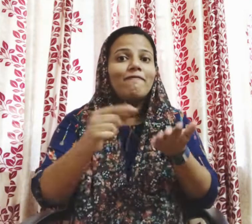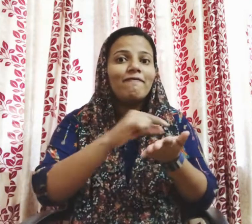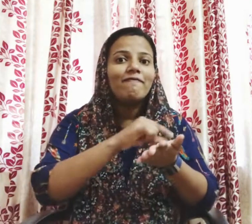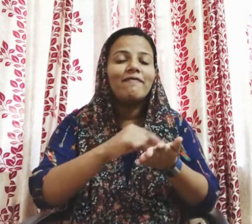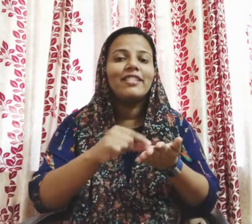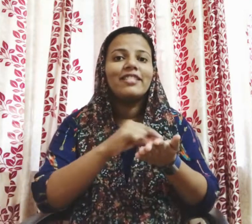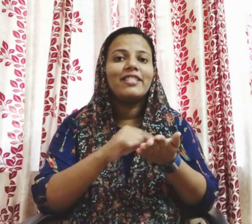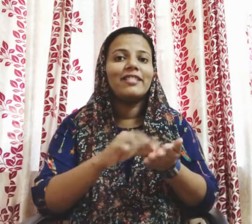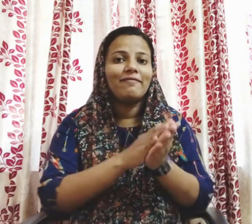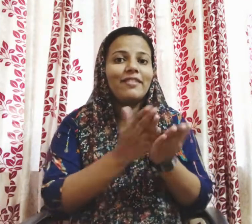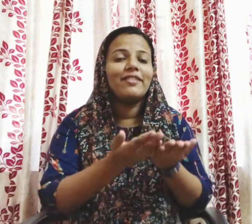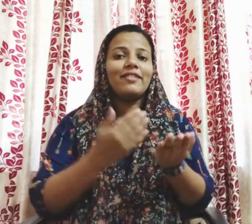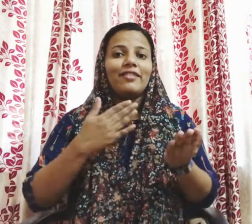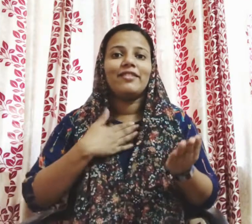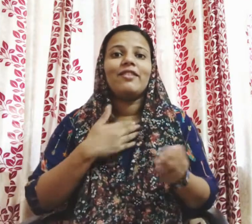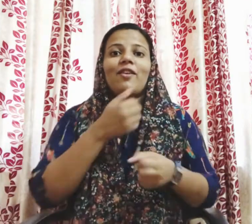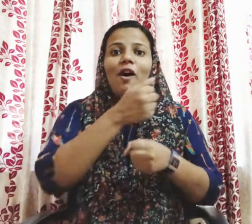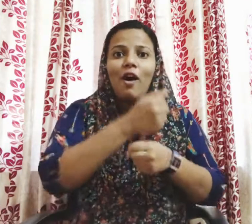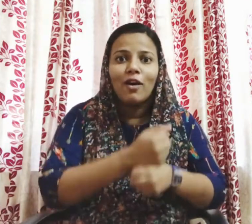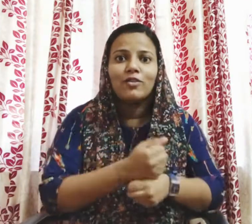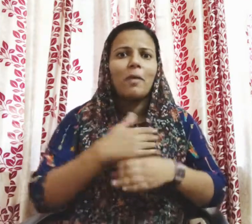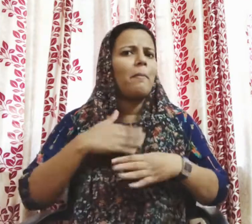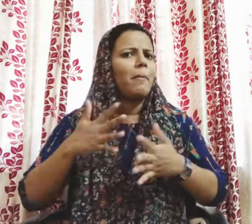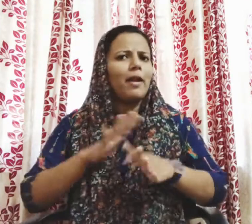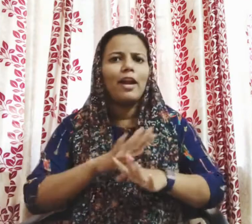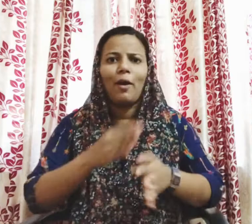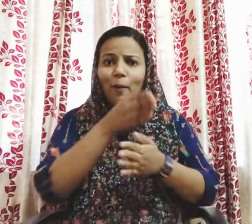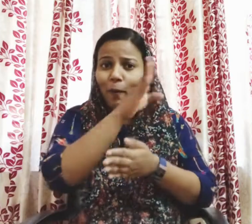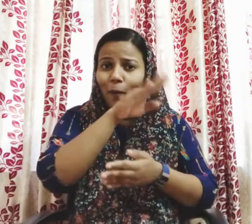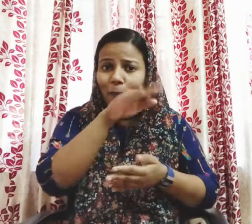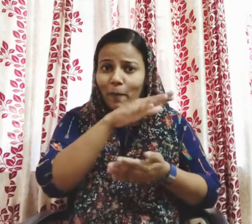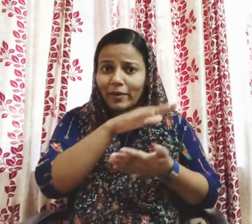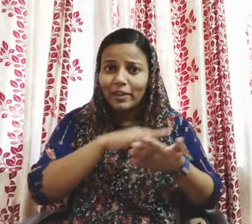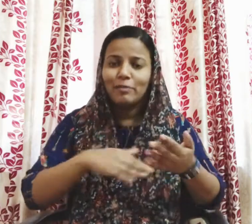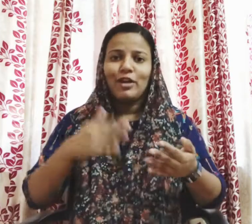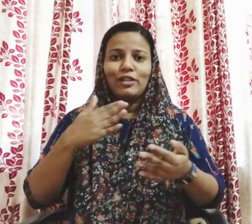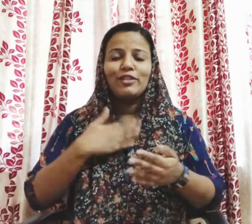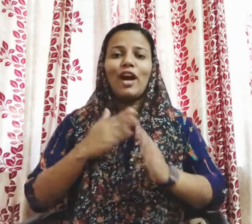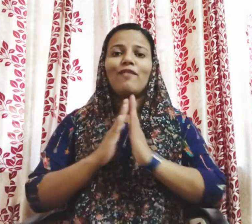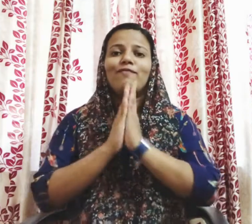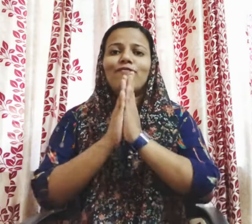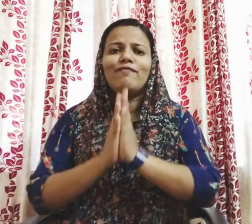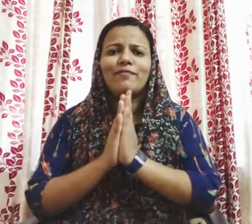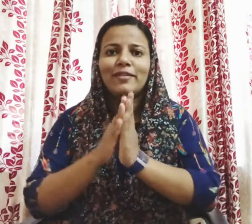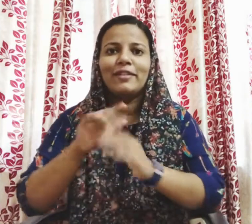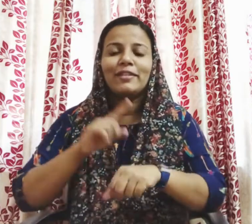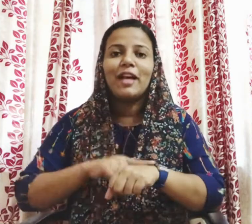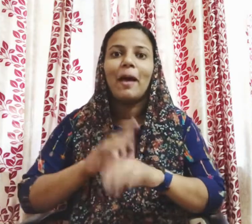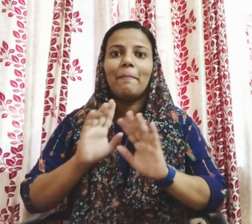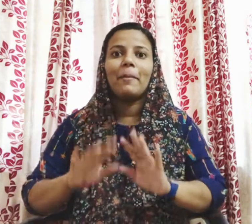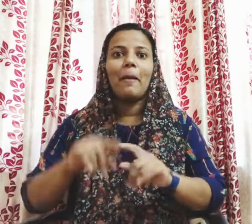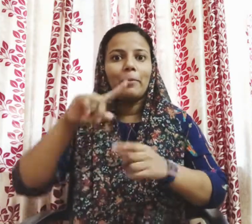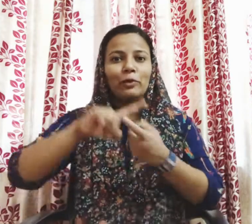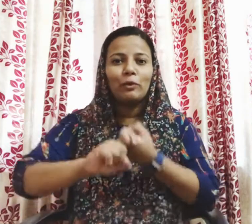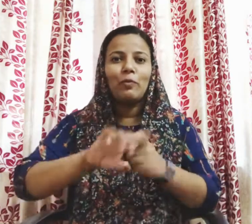കർത്താവിൻ്റെ വചനത്തിലുമാണ്, അതുകൊണ്ട് ഞാൻ ഭയപ്പെടുകയില്ല. 9-ാം ഭാഗം പറയുന്നു, ഞാൻ വിളിച്ചപേക്ഷിക്കുമ്പോൾ തന്നെ എൻ്റെ ശത്രുക്കൾ